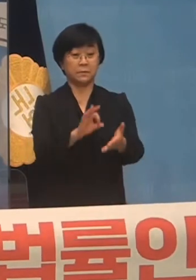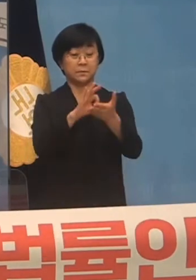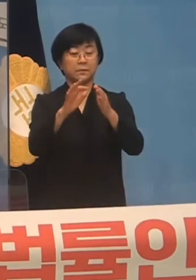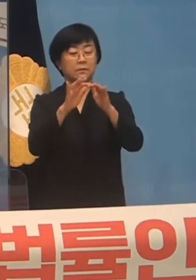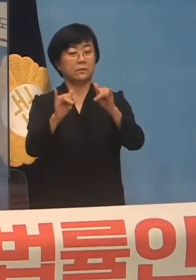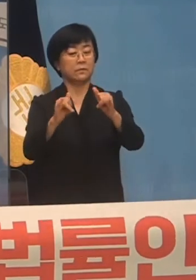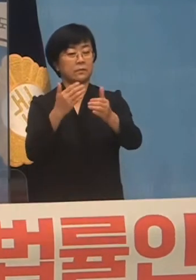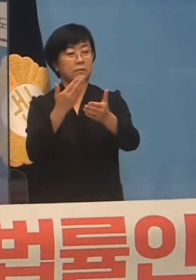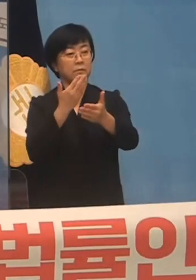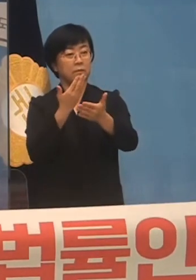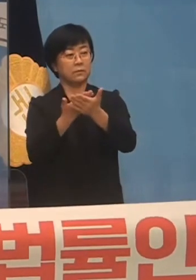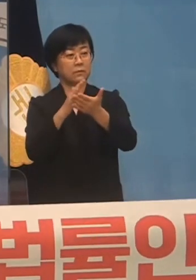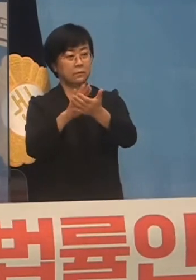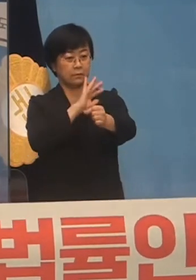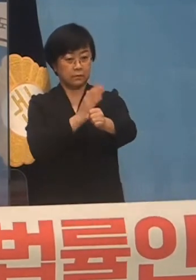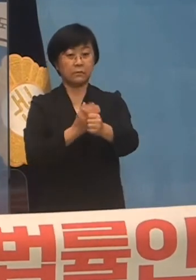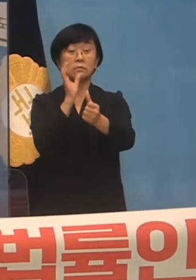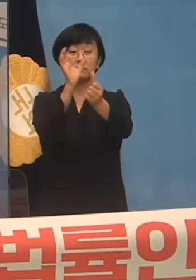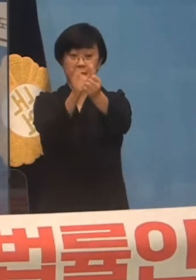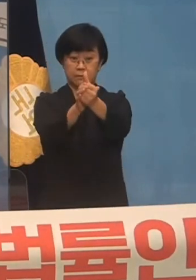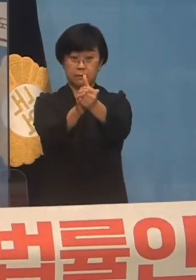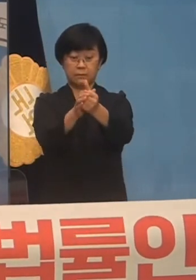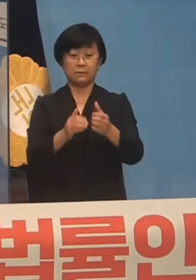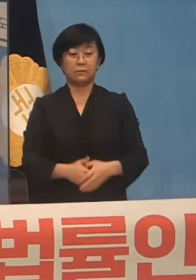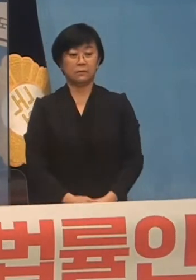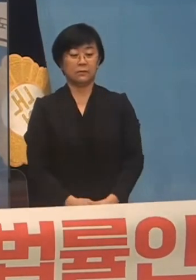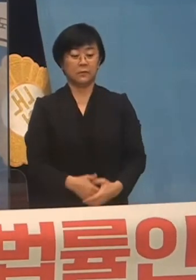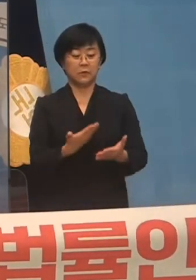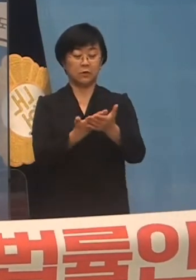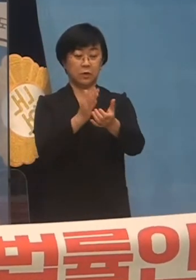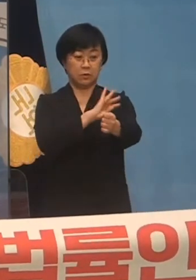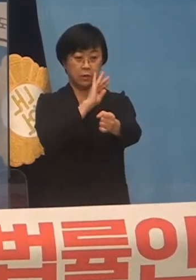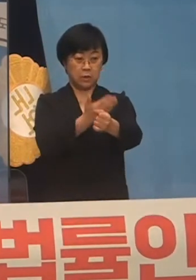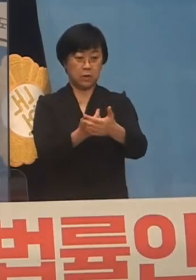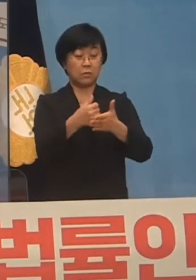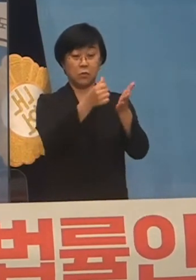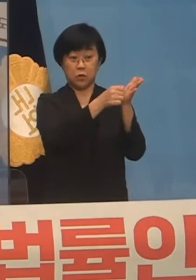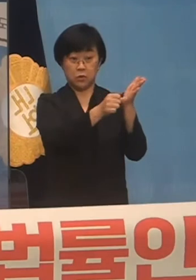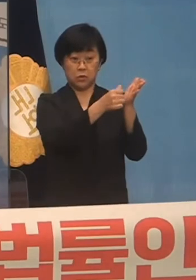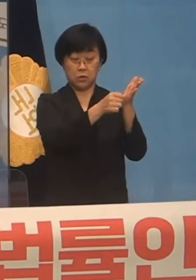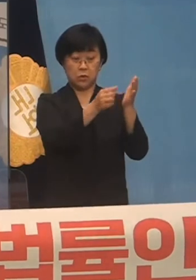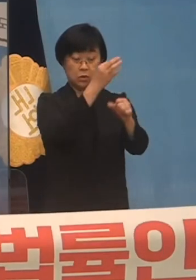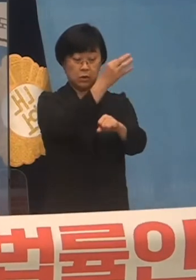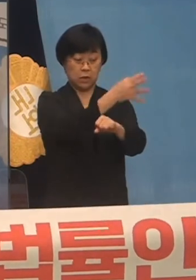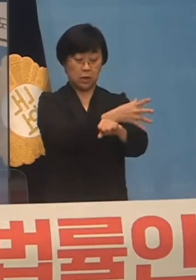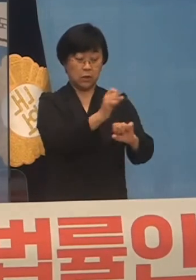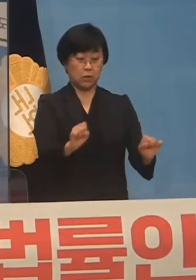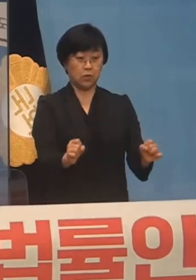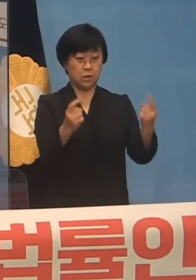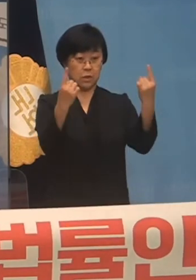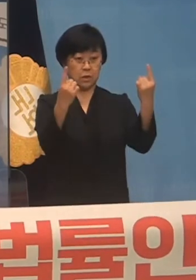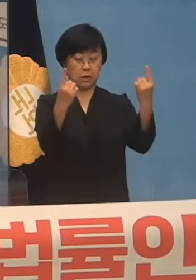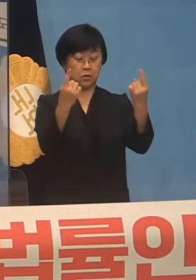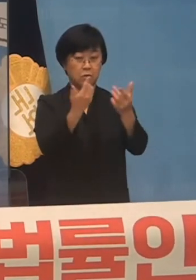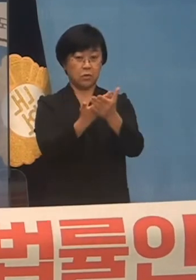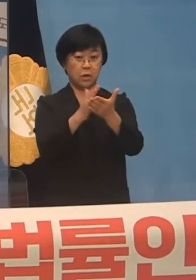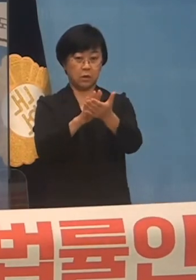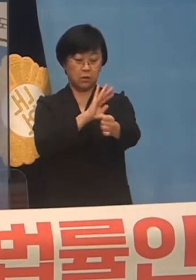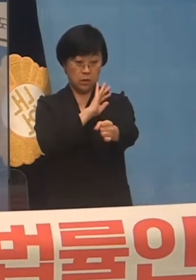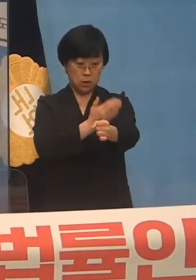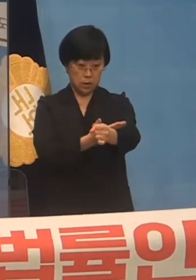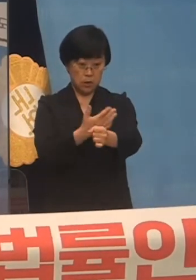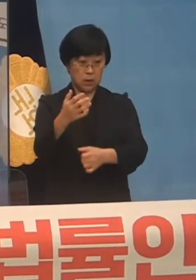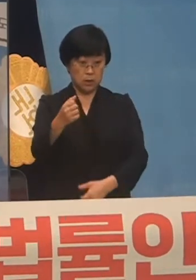소비자에게 수리할 권리를 부여했습니다. 수리권 대상 제품을 구입함과 동시에 수리할